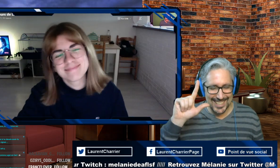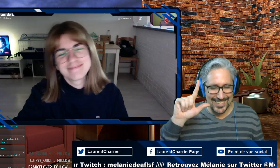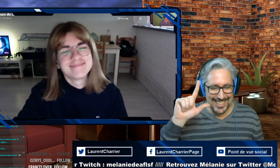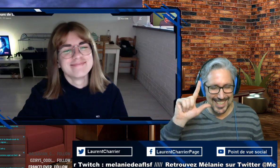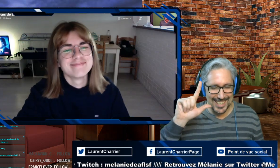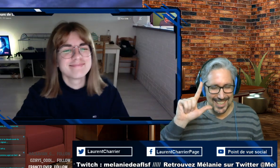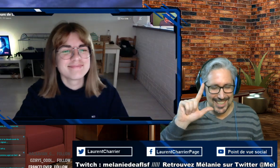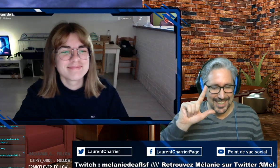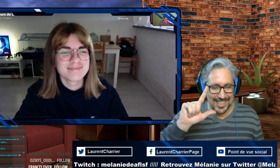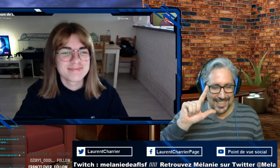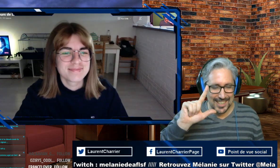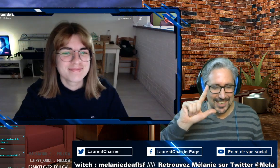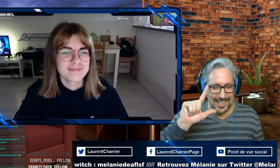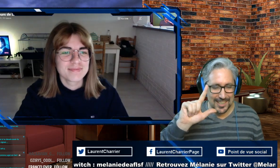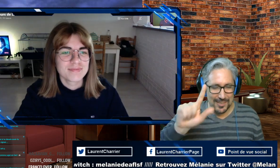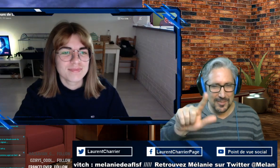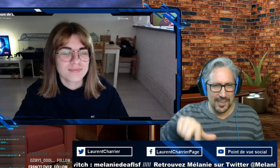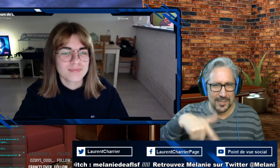On est